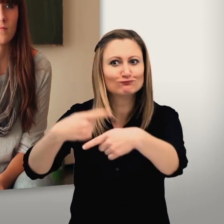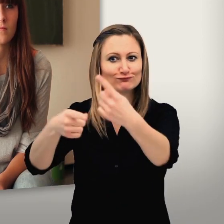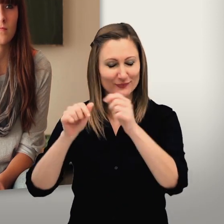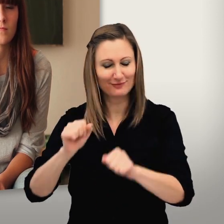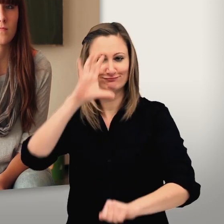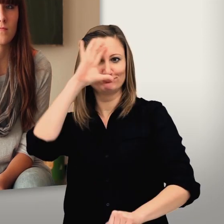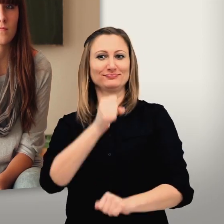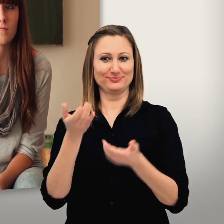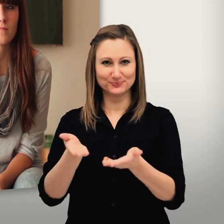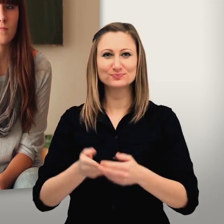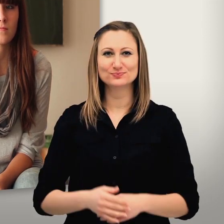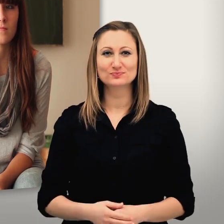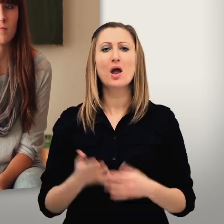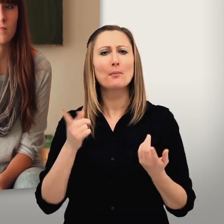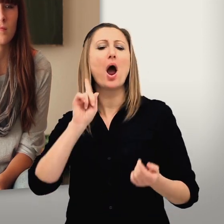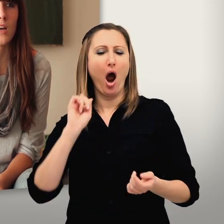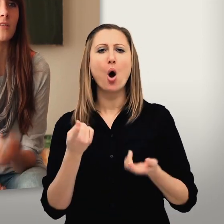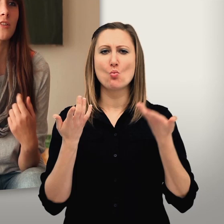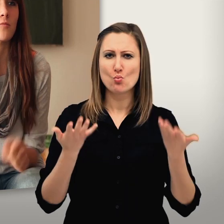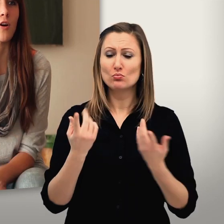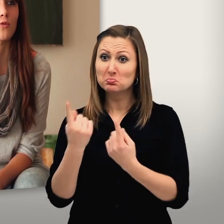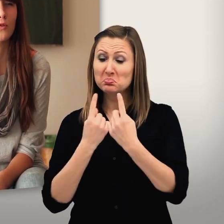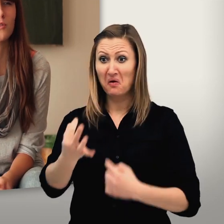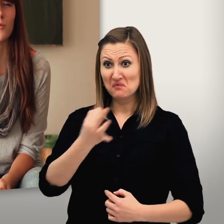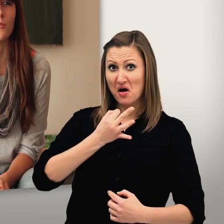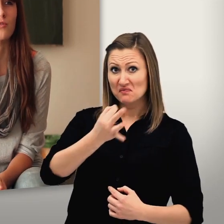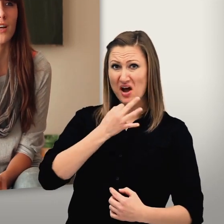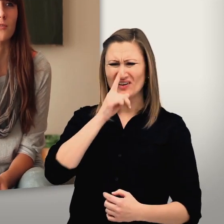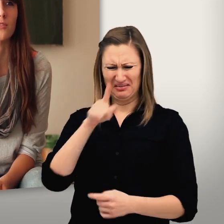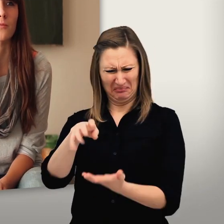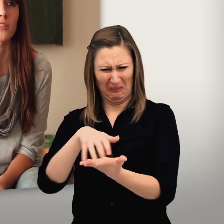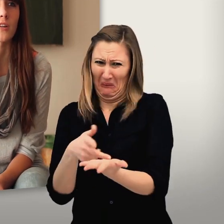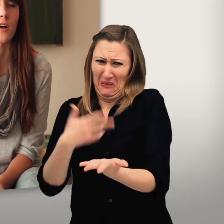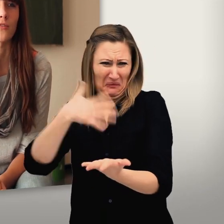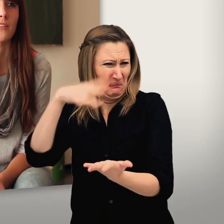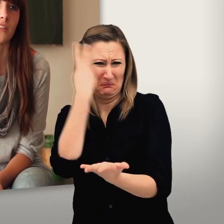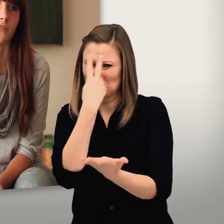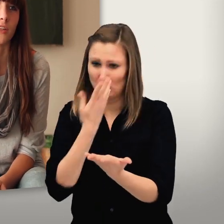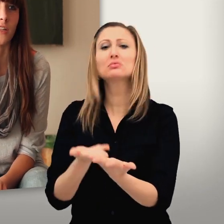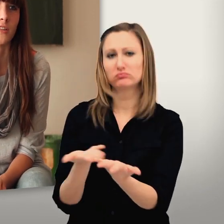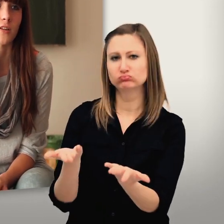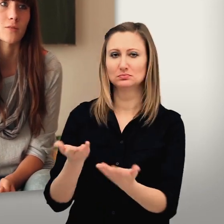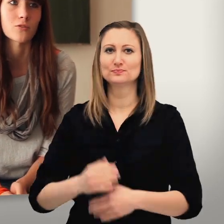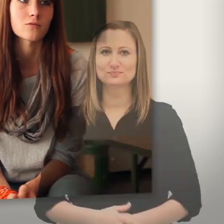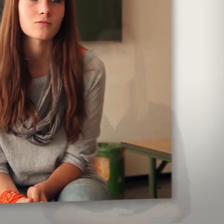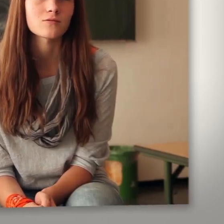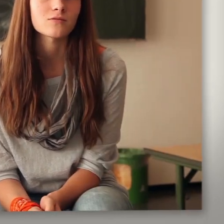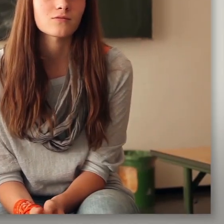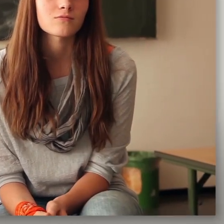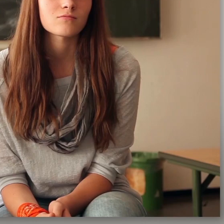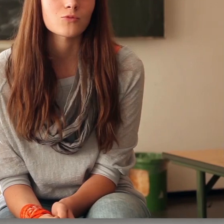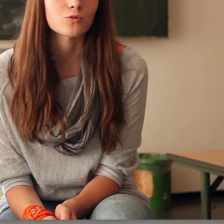helfen, dass sie das verstehen. Aber die kommen auch auf uns zu und fragen uns, wenn die das nicht verstanden haben. Also,